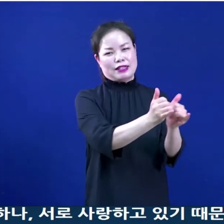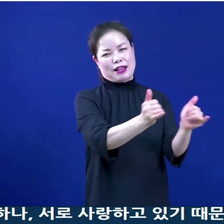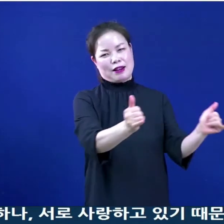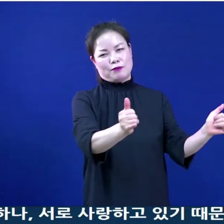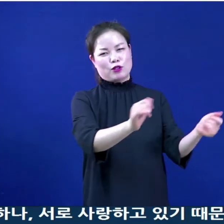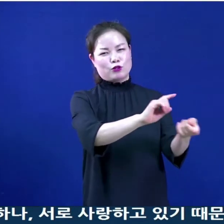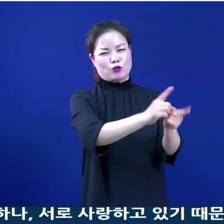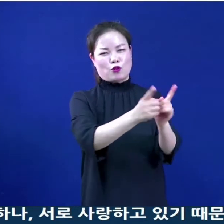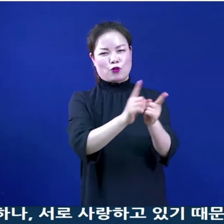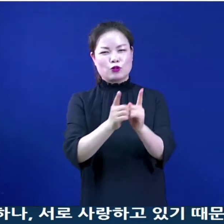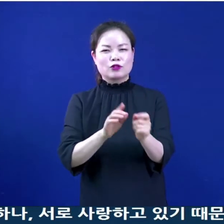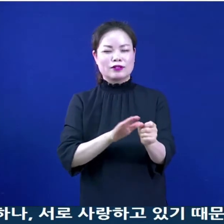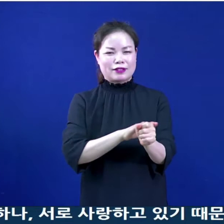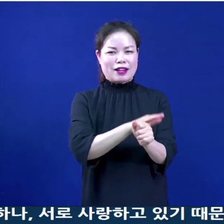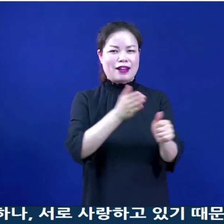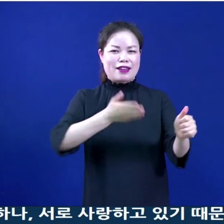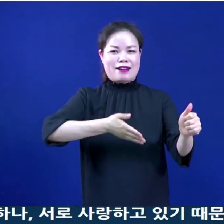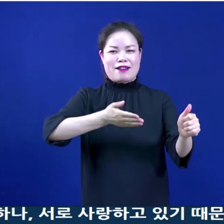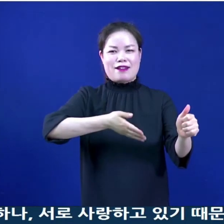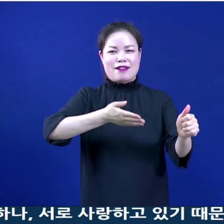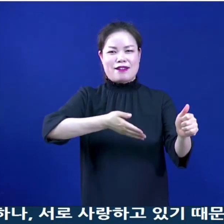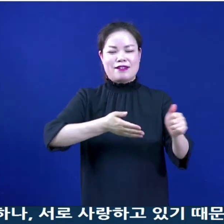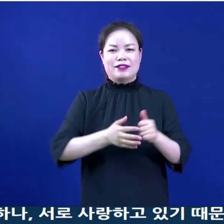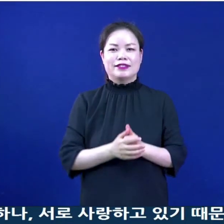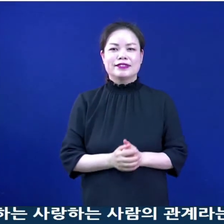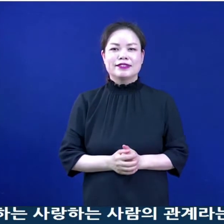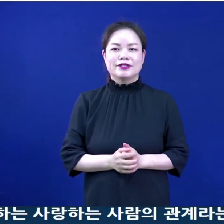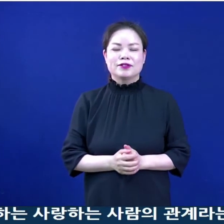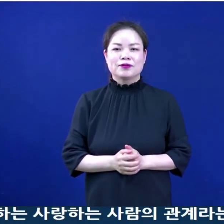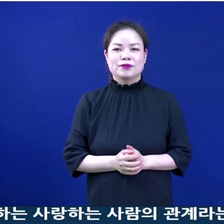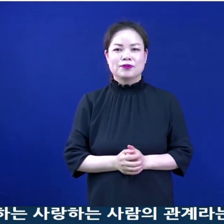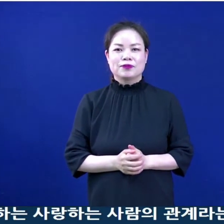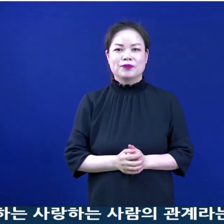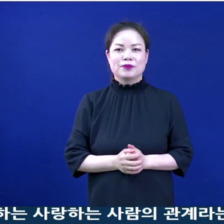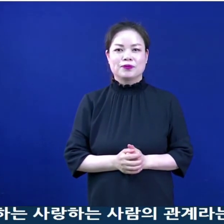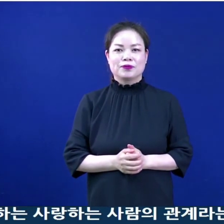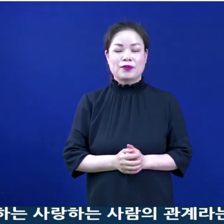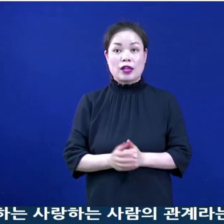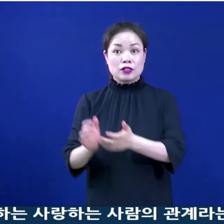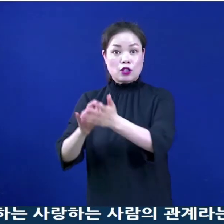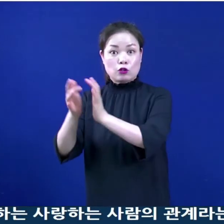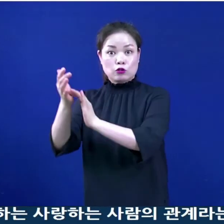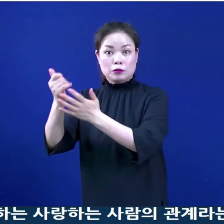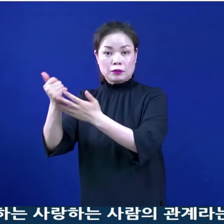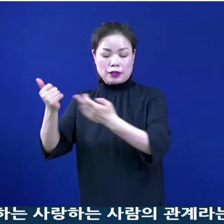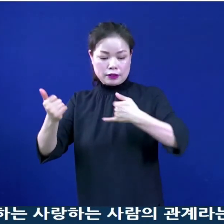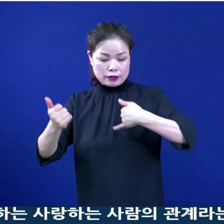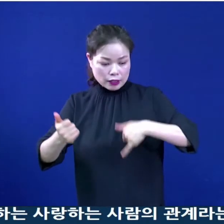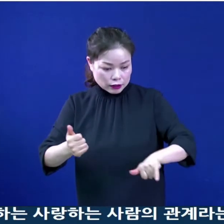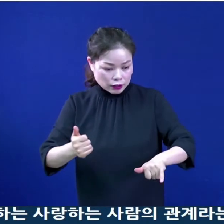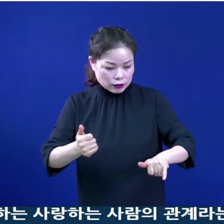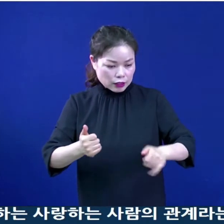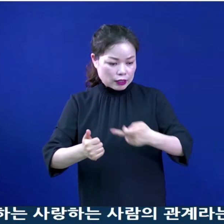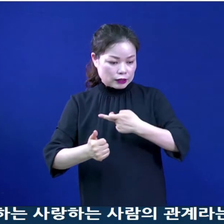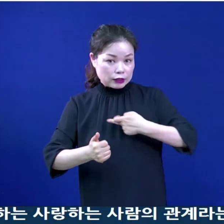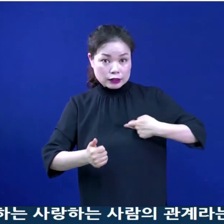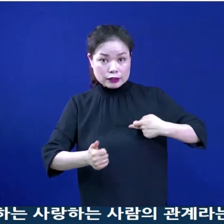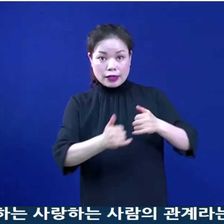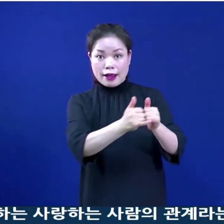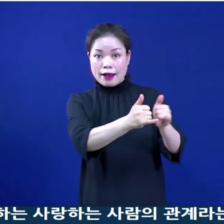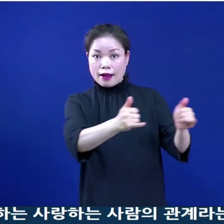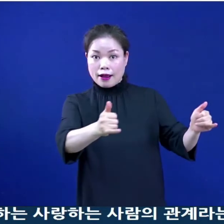사람들도 서로 사랑해야 된다라고 얘기를 하는 겁니다. 그리고 예수님의 자녀되고 예수님의 제자된